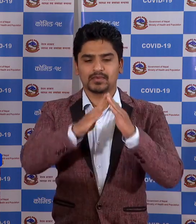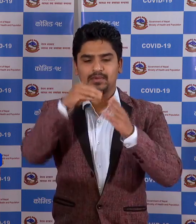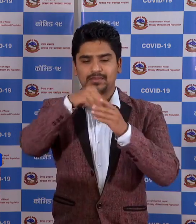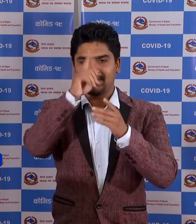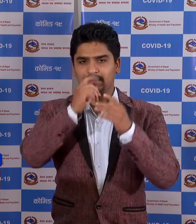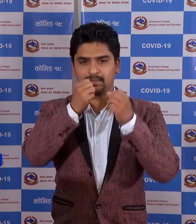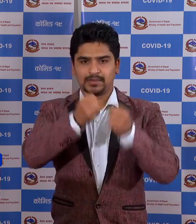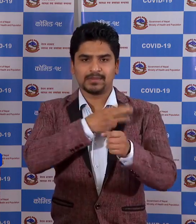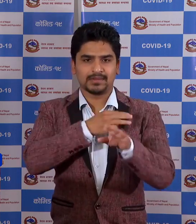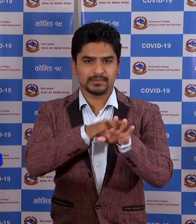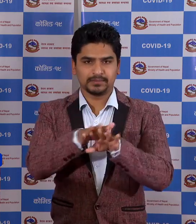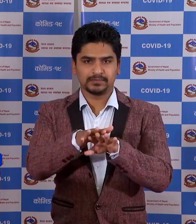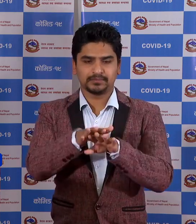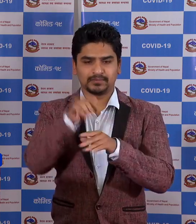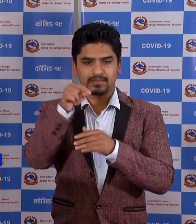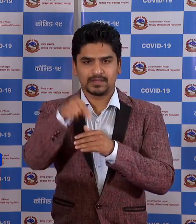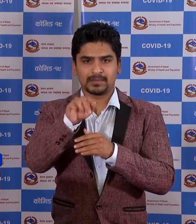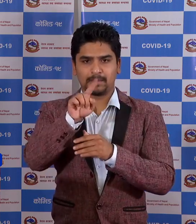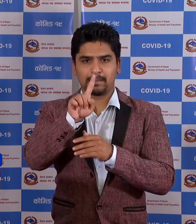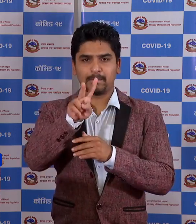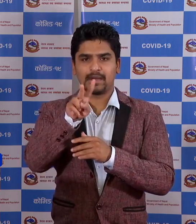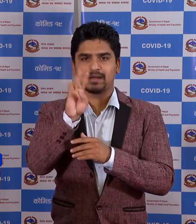क्वारेन्टाइनमा रहेका व्यक्तिहरू आज